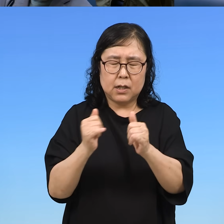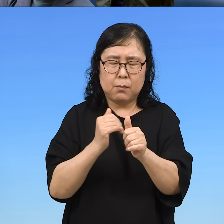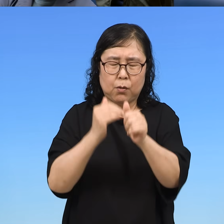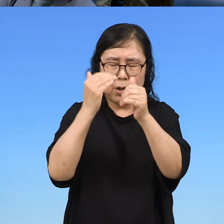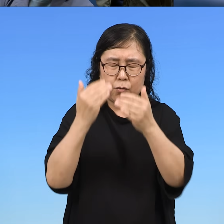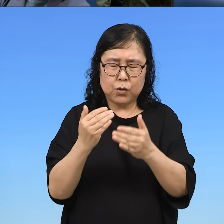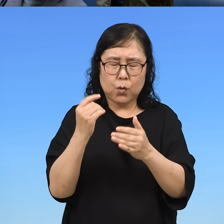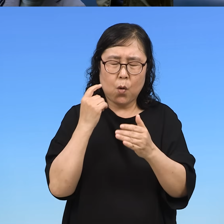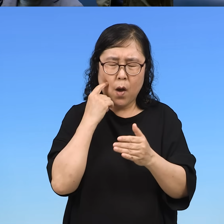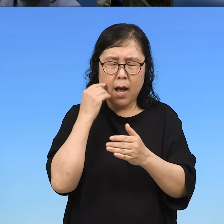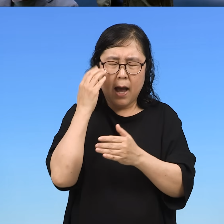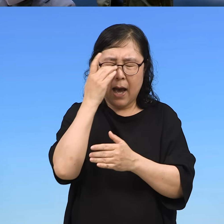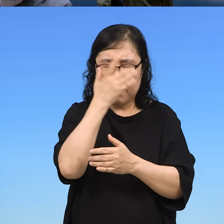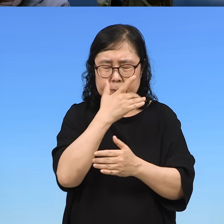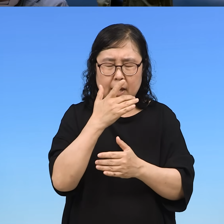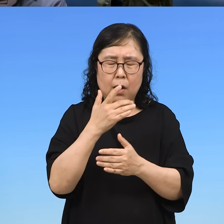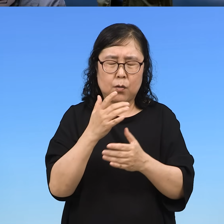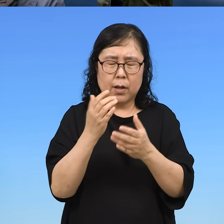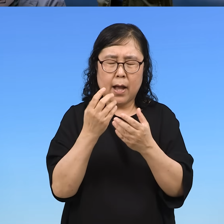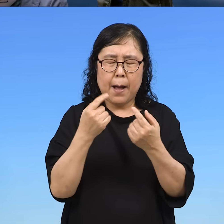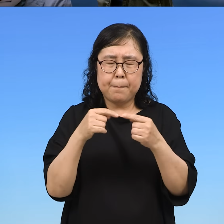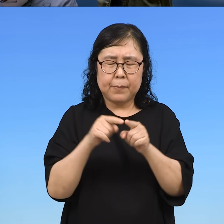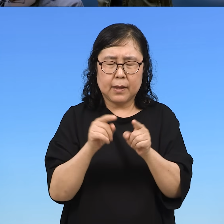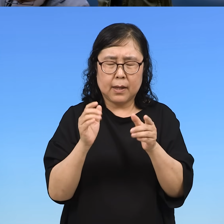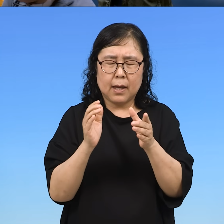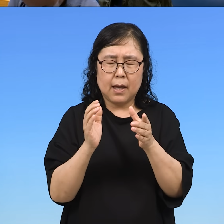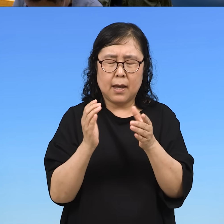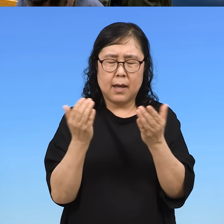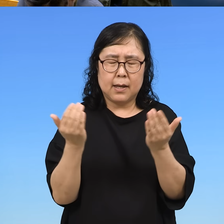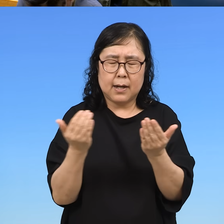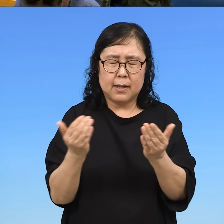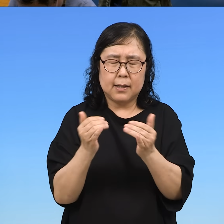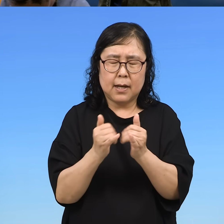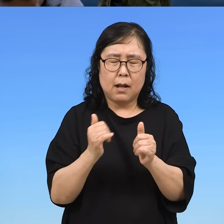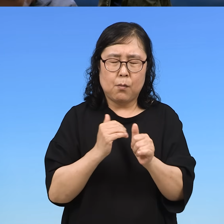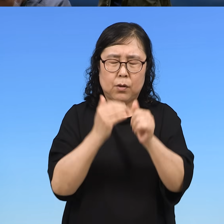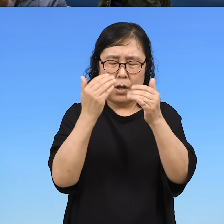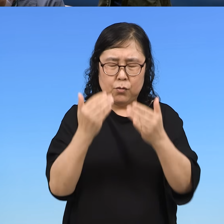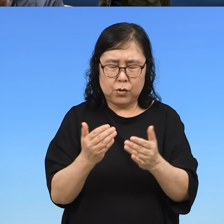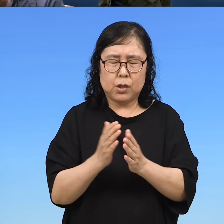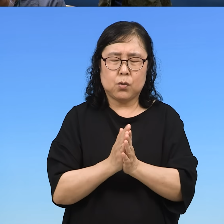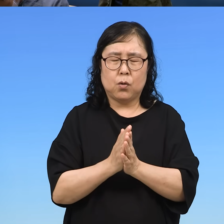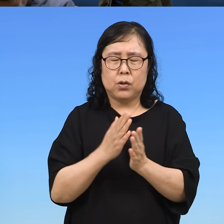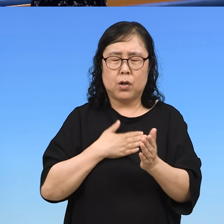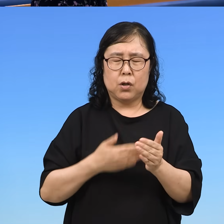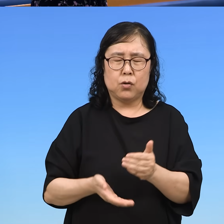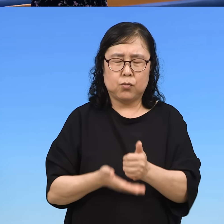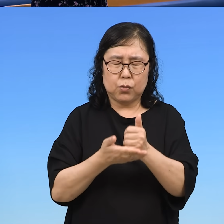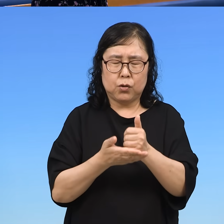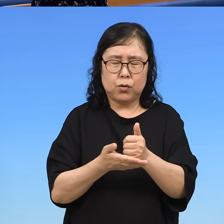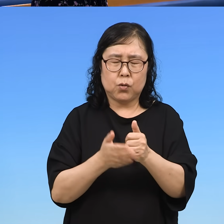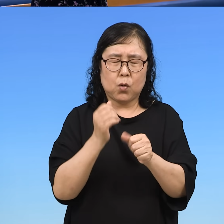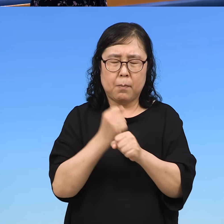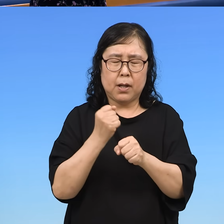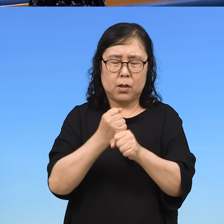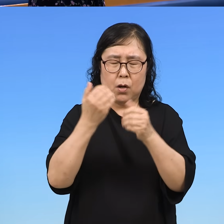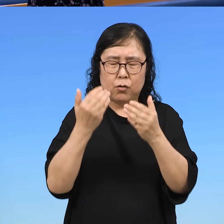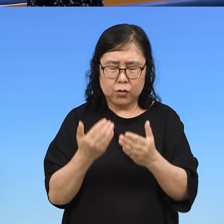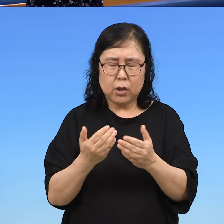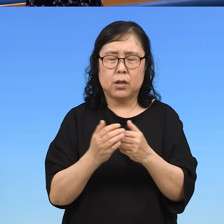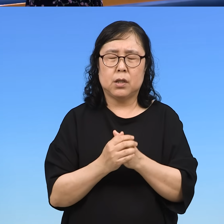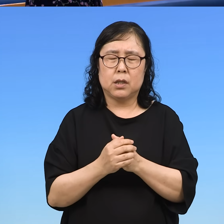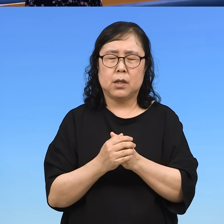얼마나 아름다운 동역자들을 보내주시고 얼마나 아름다운 성숙한 성도들을 통하여 저를 빚어주시고 다듬어